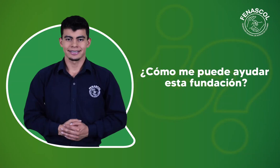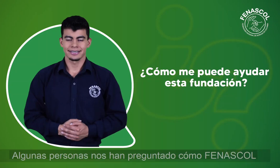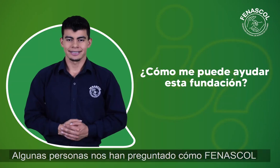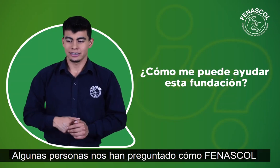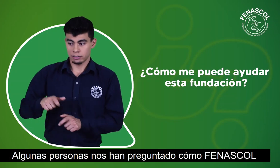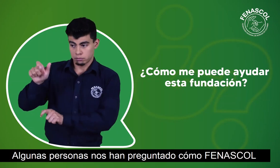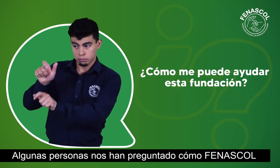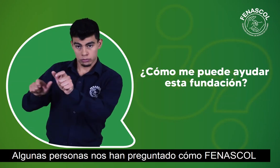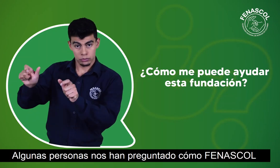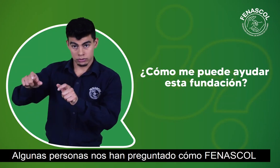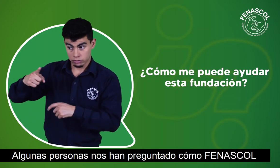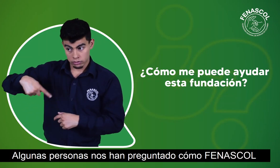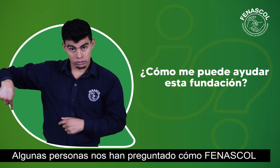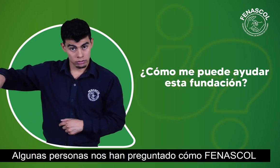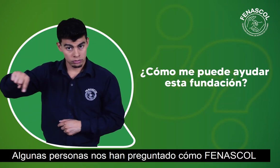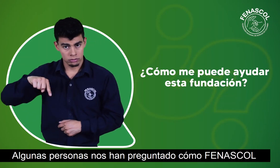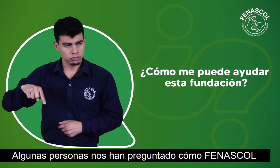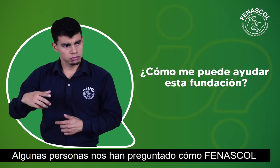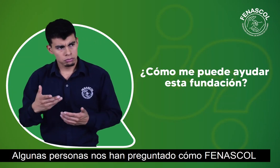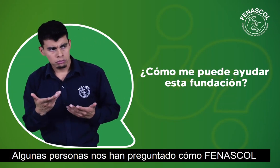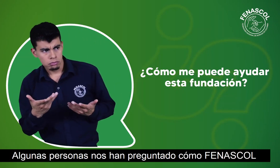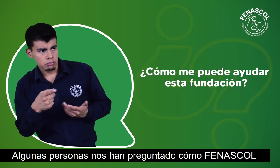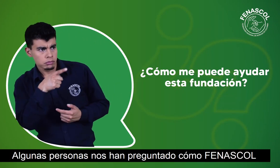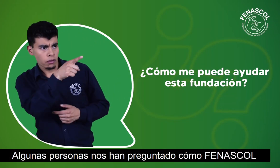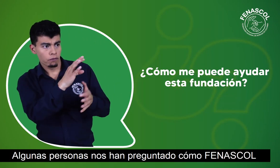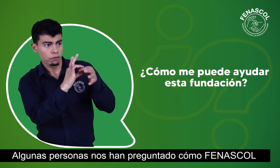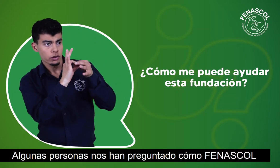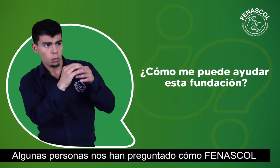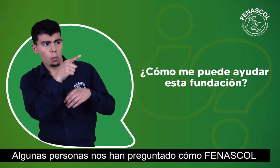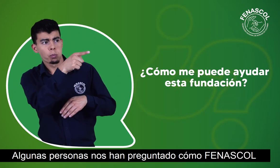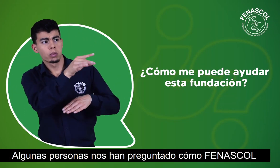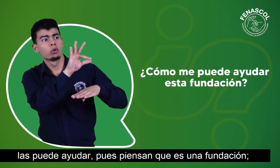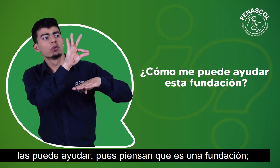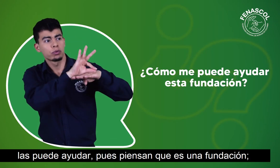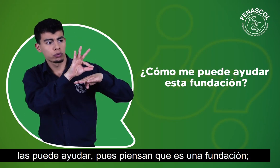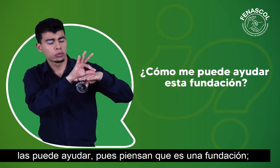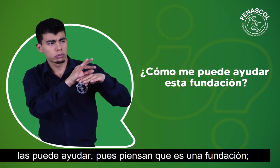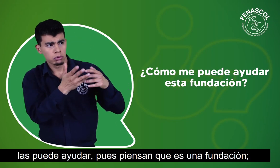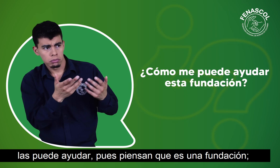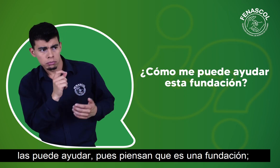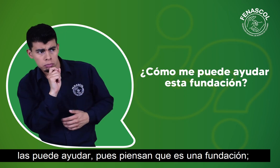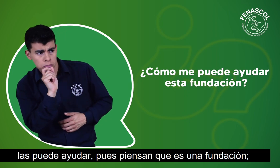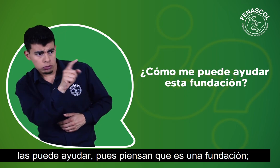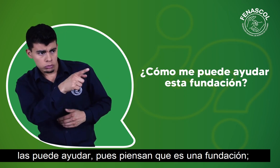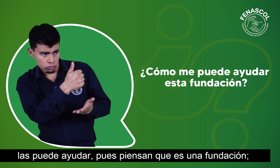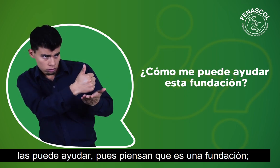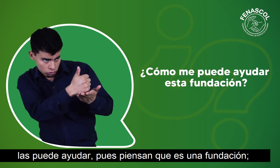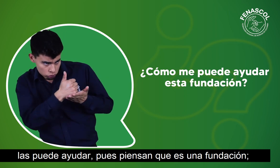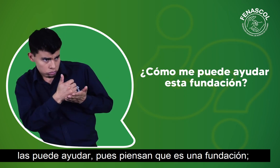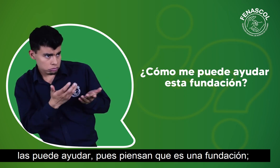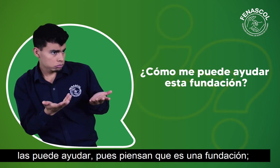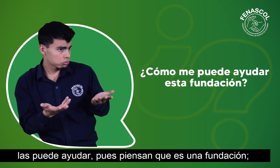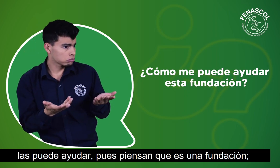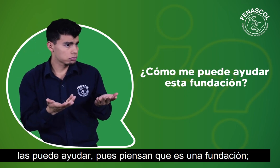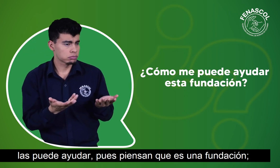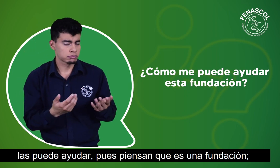Algunas personas nos han preguntado cómo FENASCOL las puede ayudar, pues piensan que es una fundación.